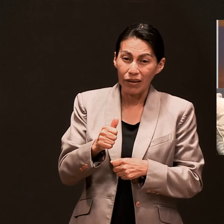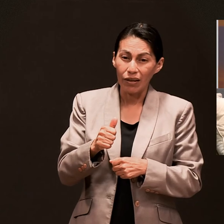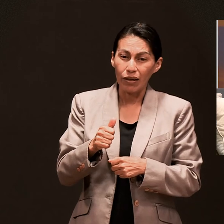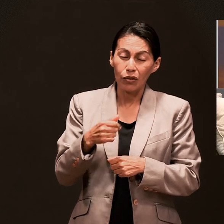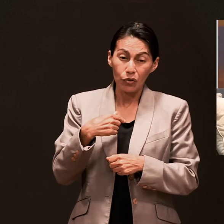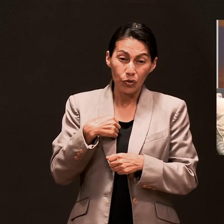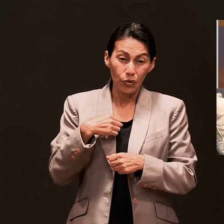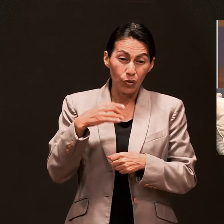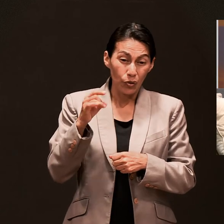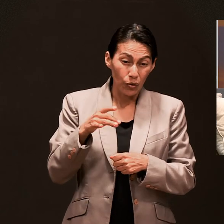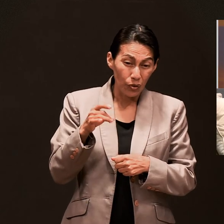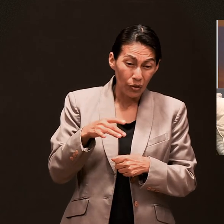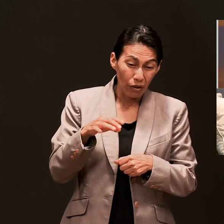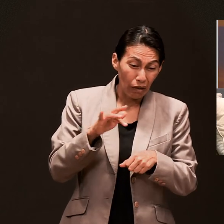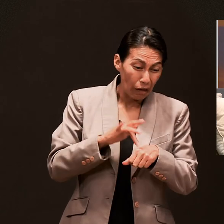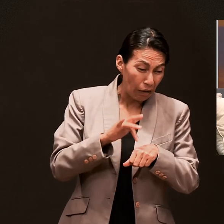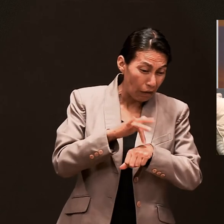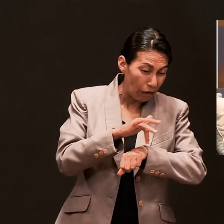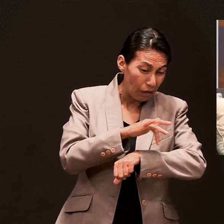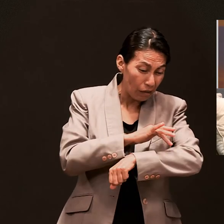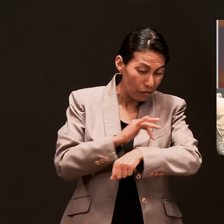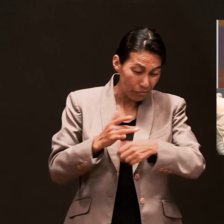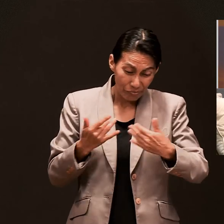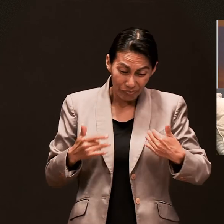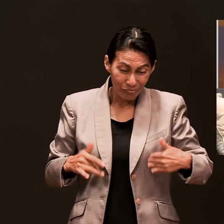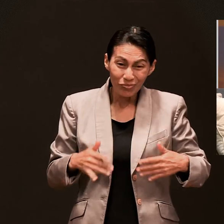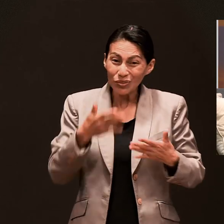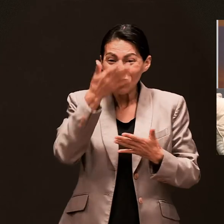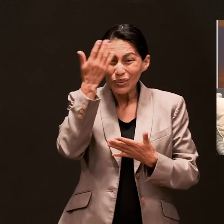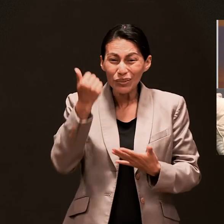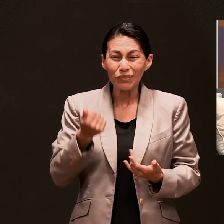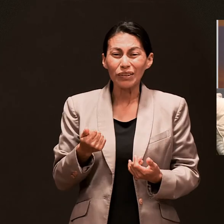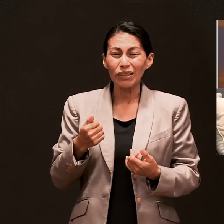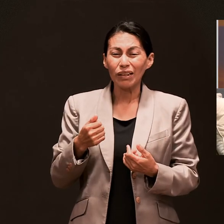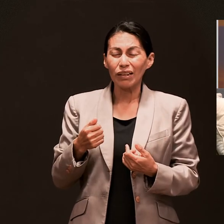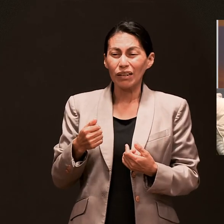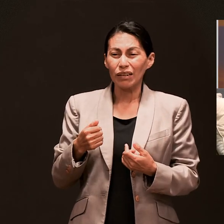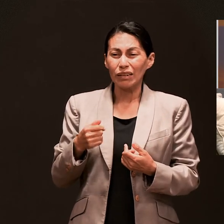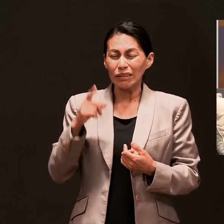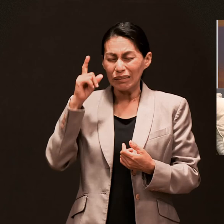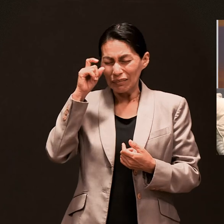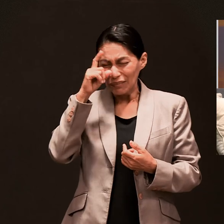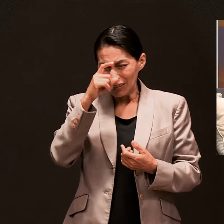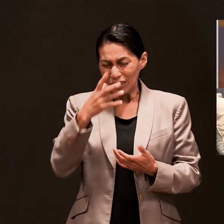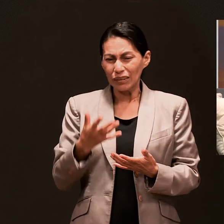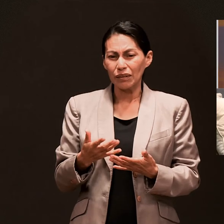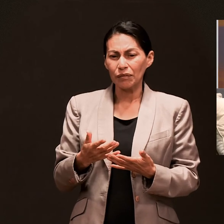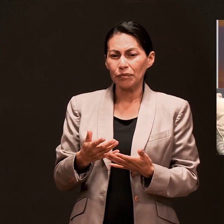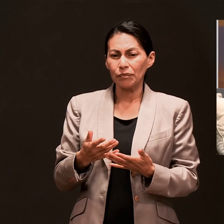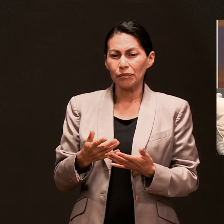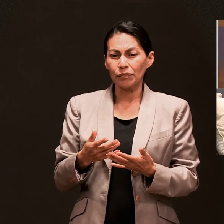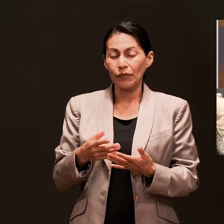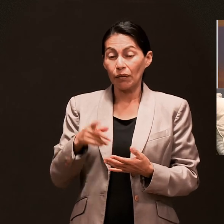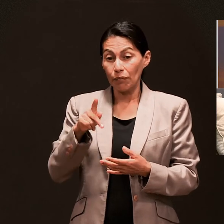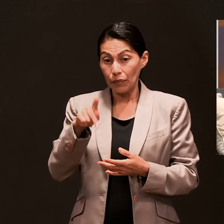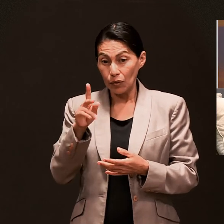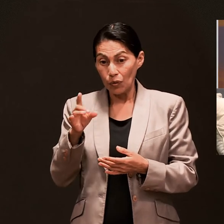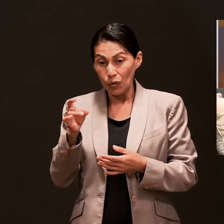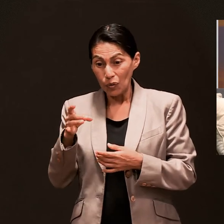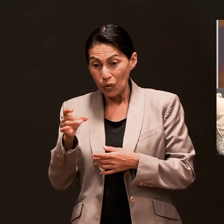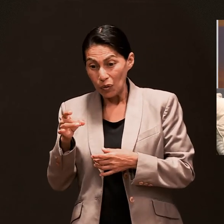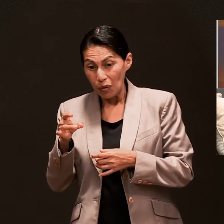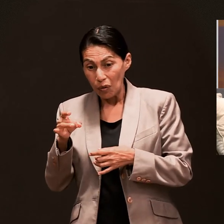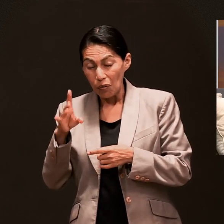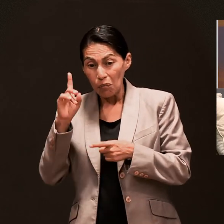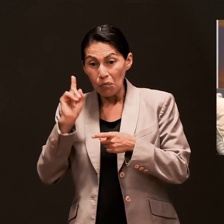dolor porque yo no podía decir dónde me dolía era tan interno que no sabía yo dónde no entonces